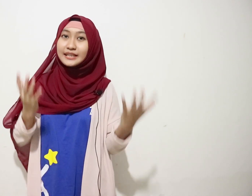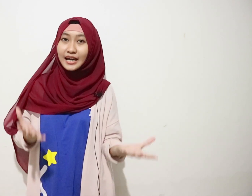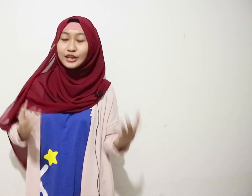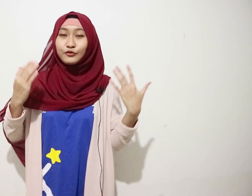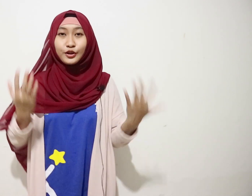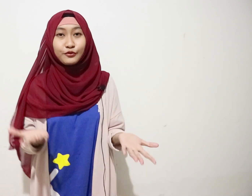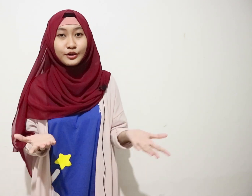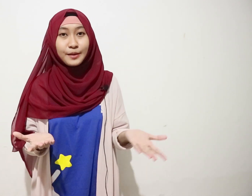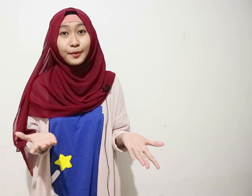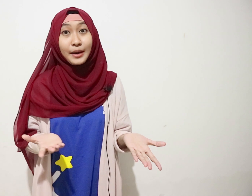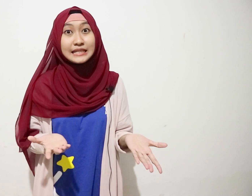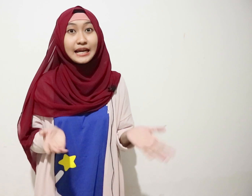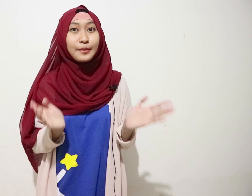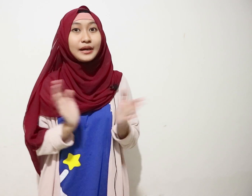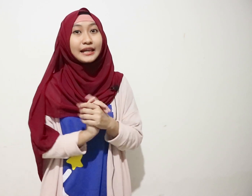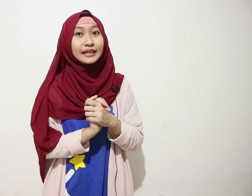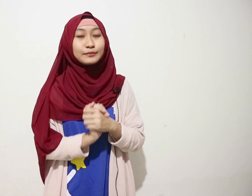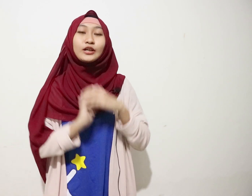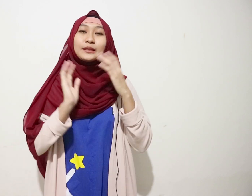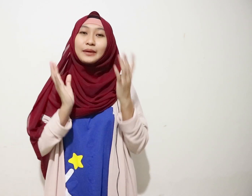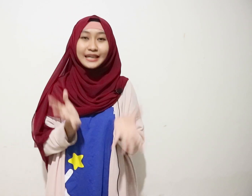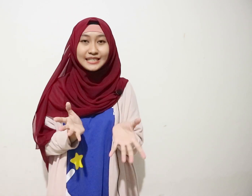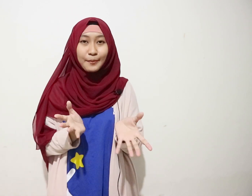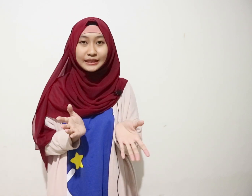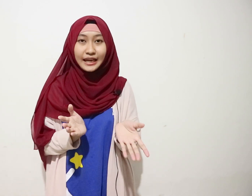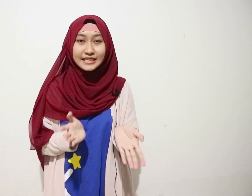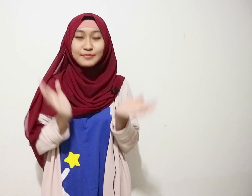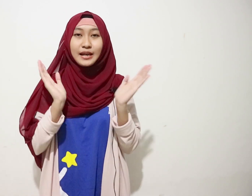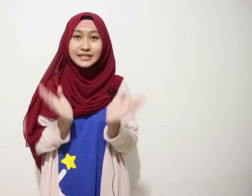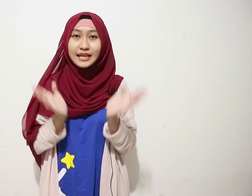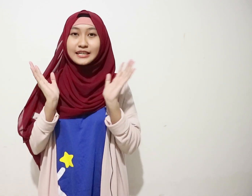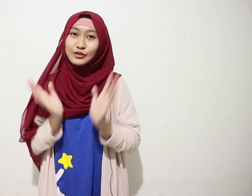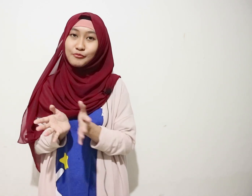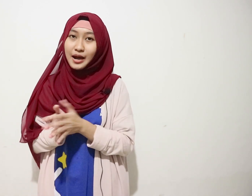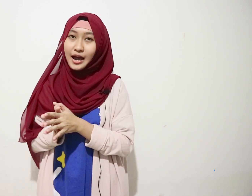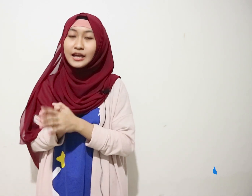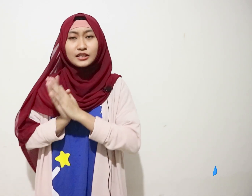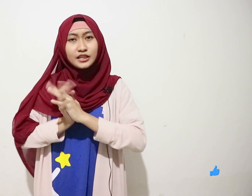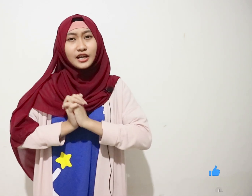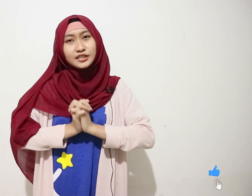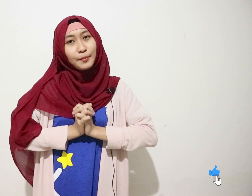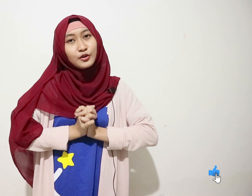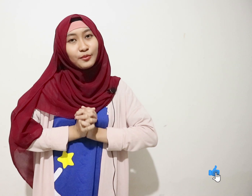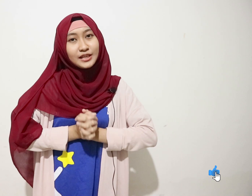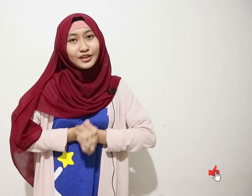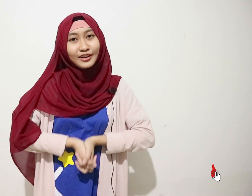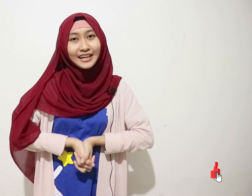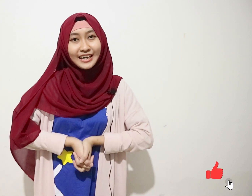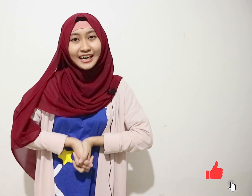memberikan info-info dan pembelajaran yang menarik buat nemenin sahabat Gen Aci belajar di rumah. Jadi jangan capek doang belajar online-nya, kan